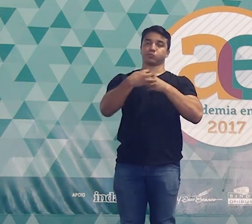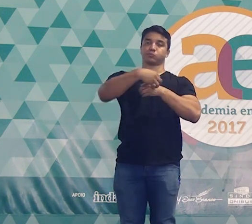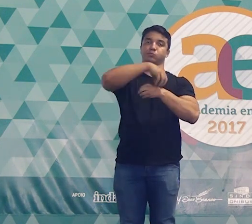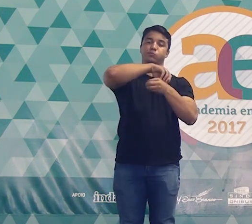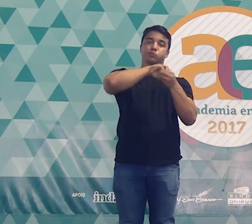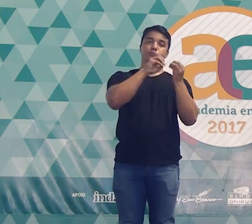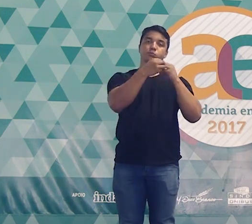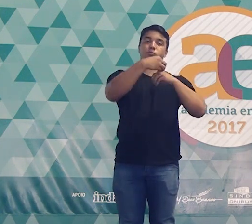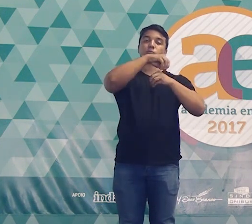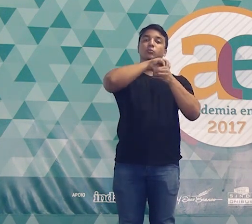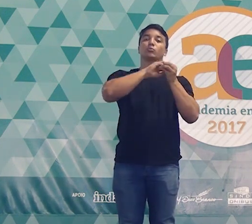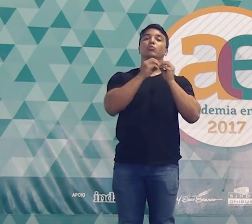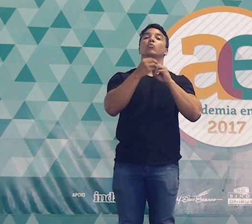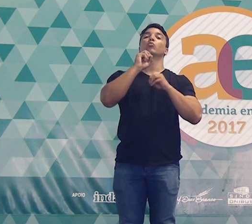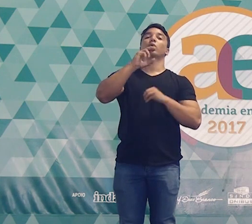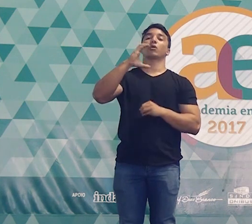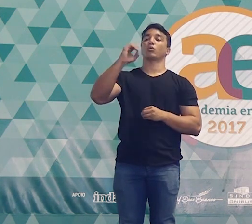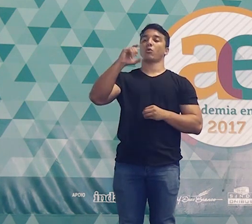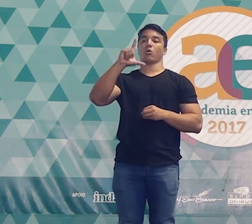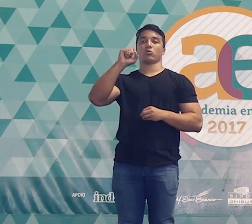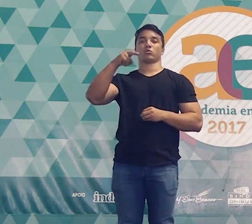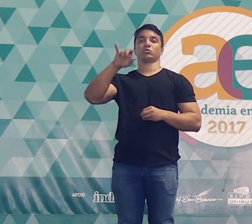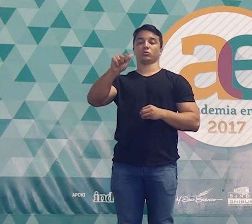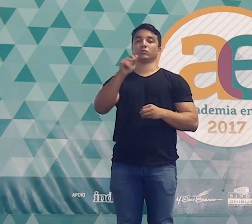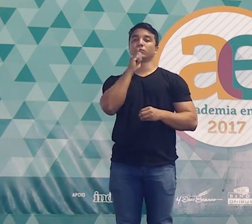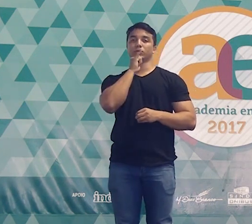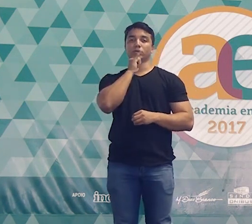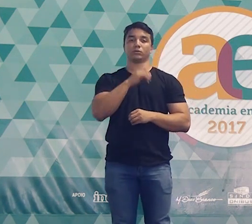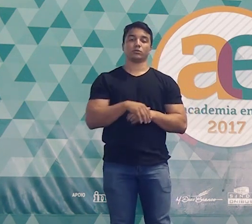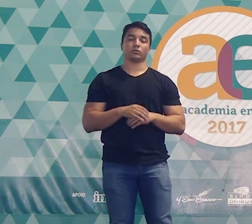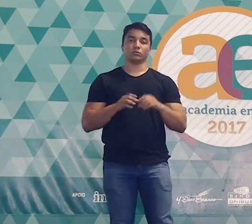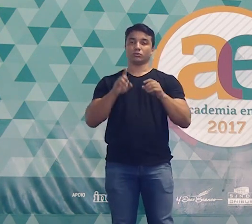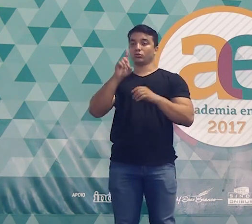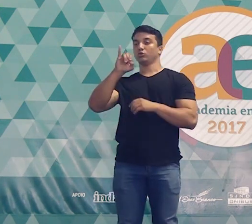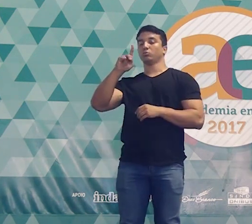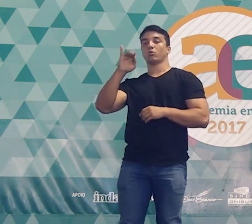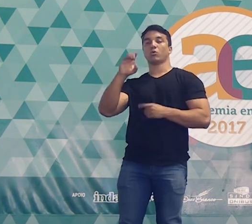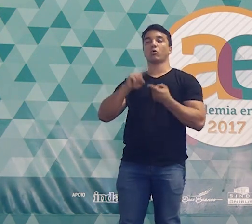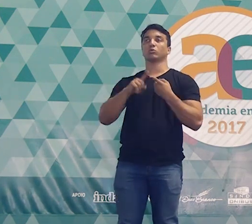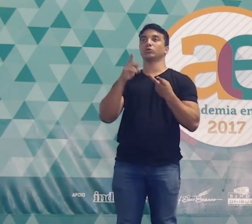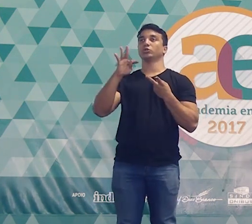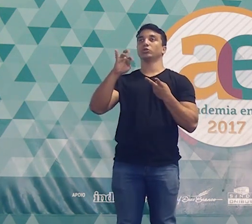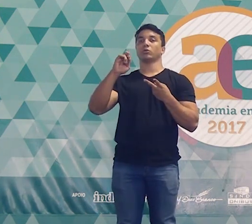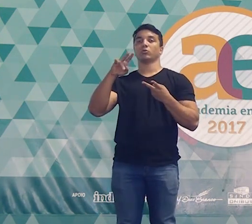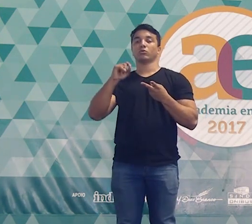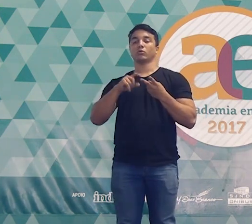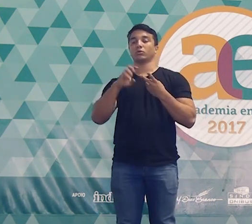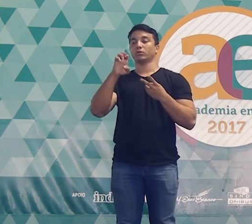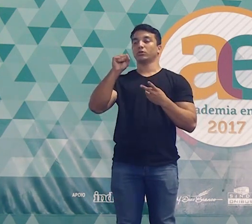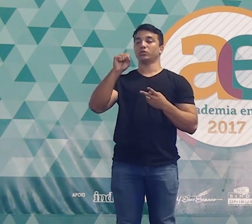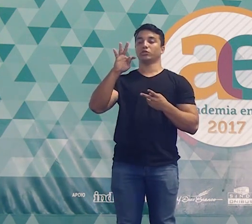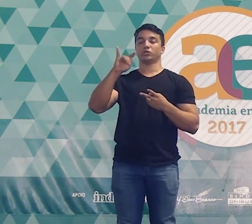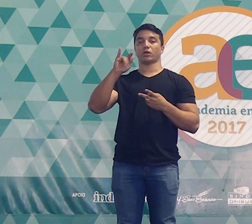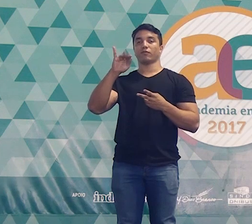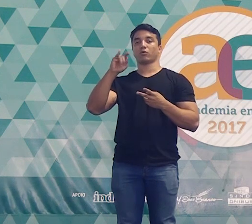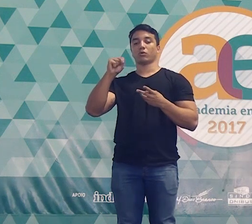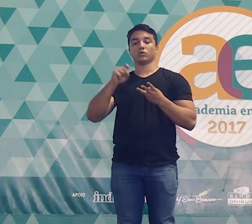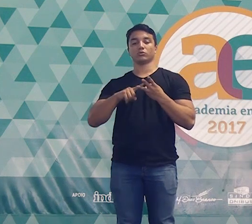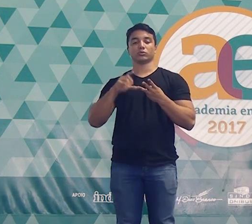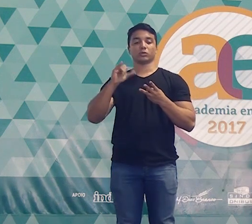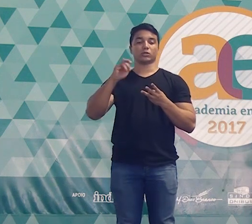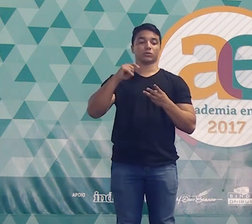quando as bactérias se juntam, ficam agregadas, né? Por exemplo, diplococo, streptococo, estafilococo,